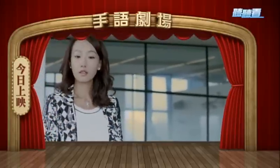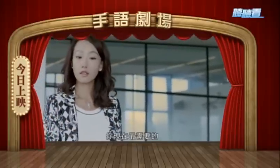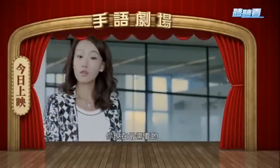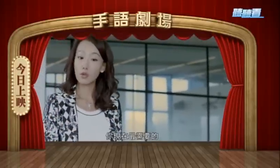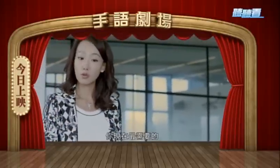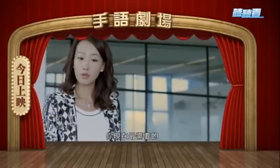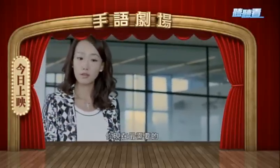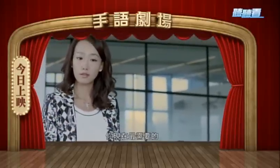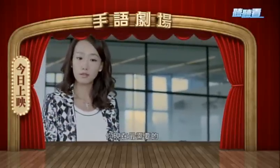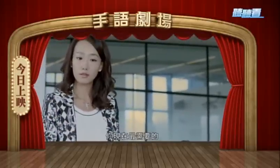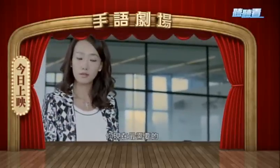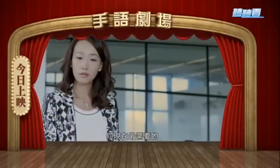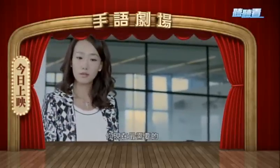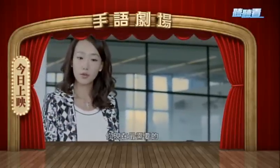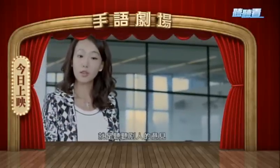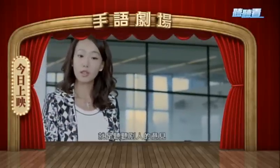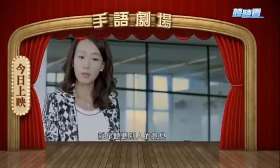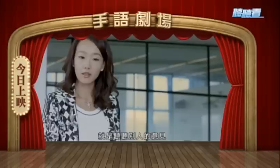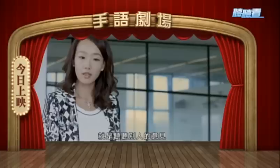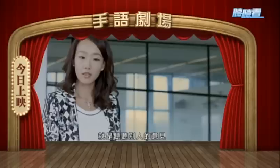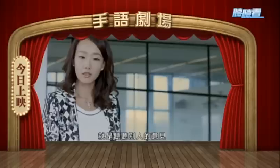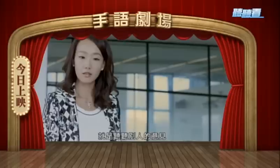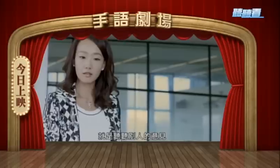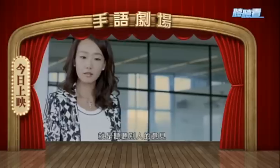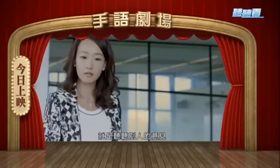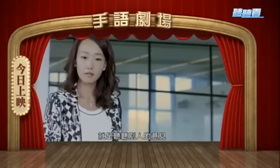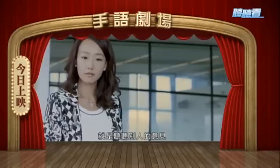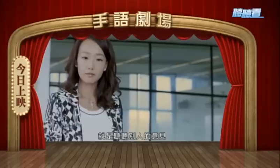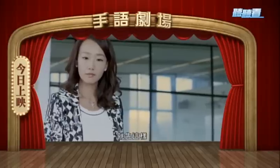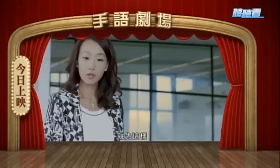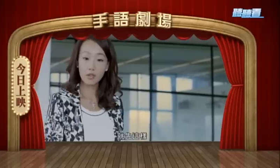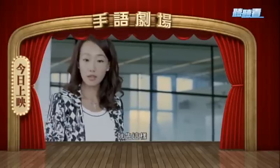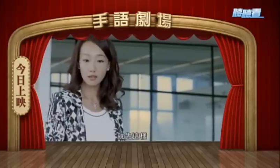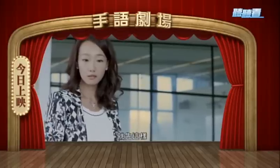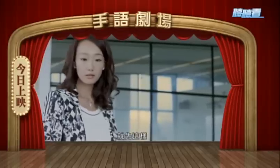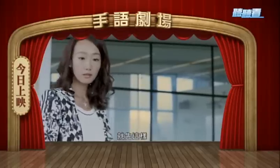你现在最需要的就听听别人的意见，就先这样。